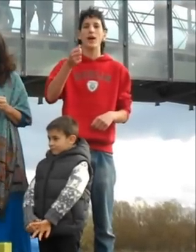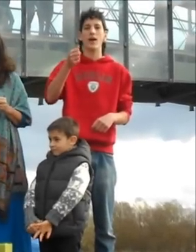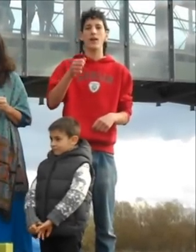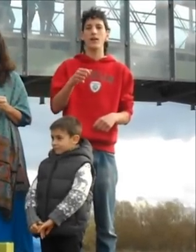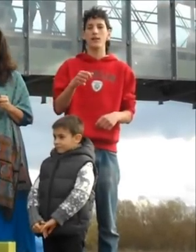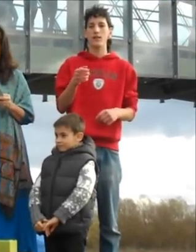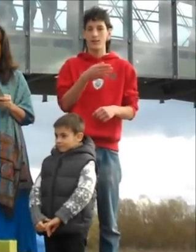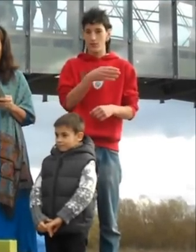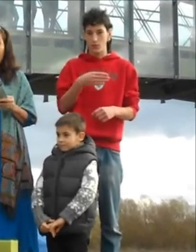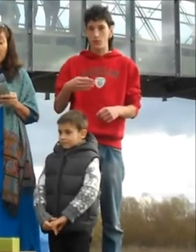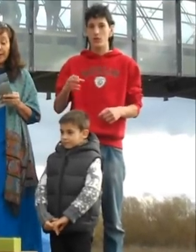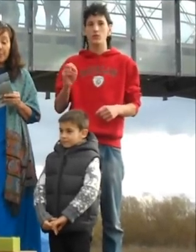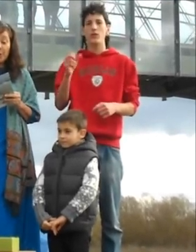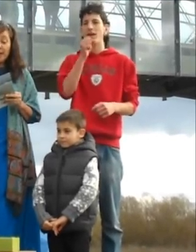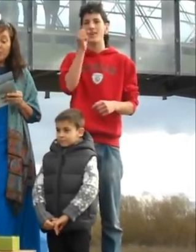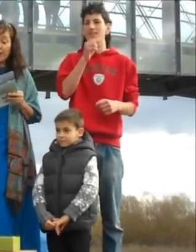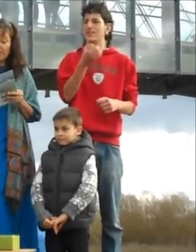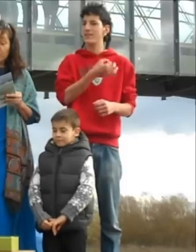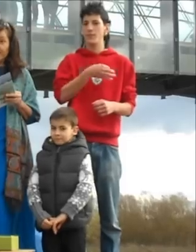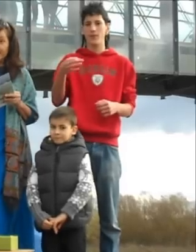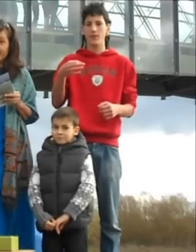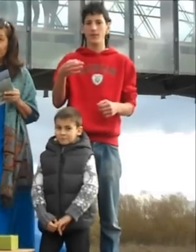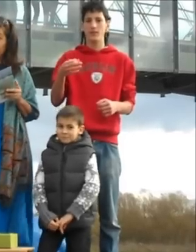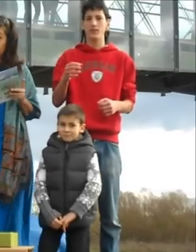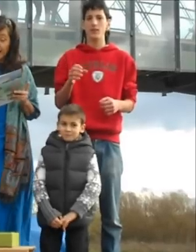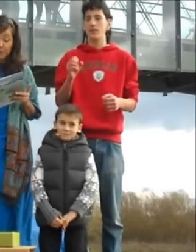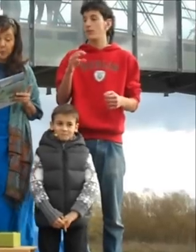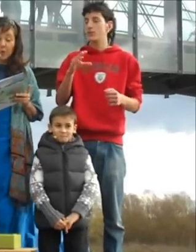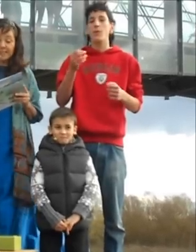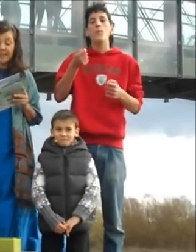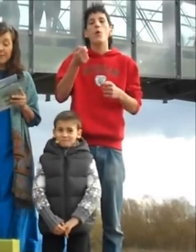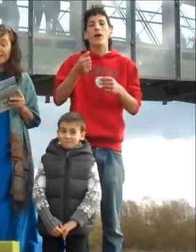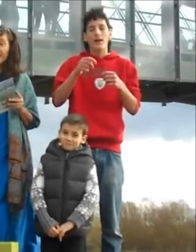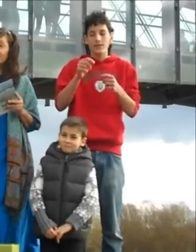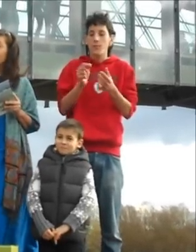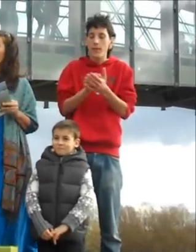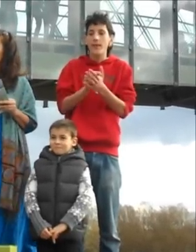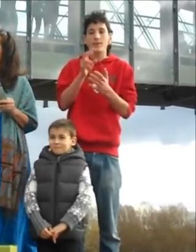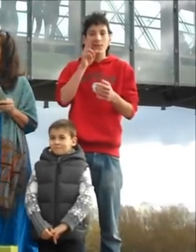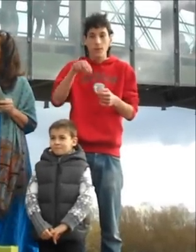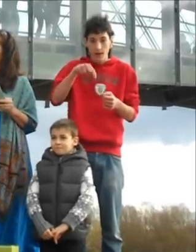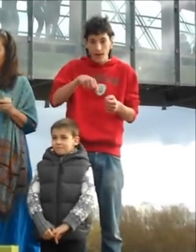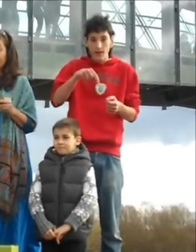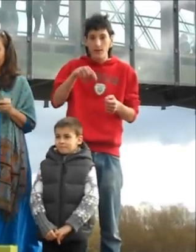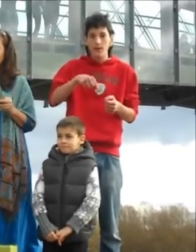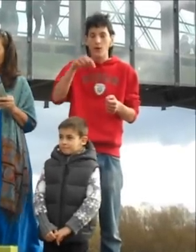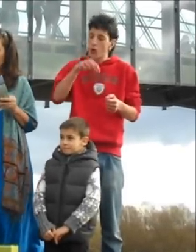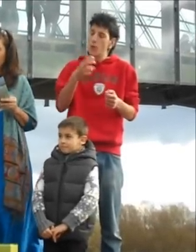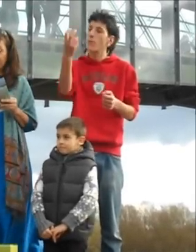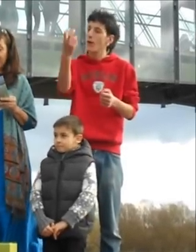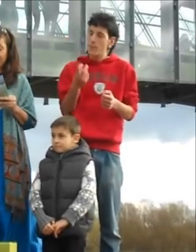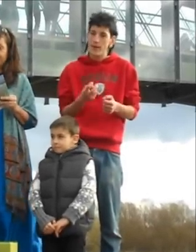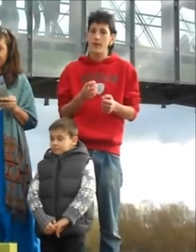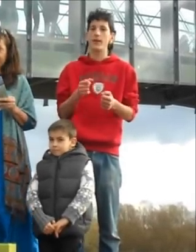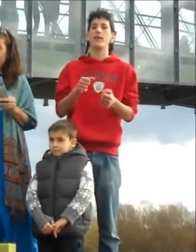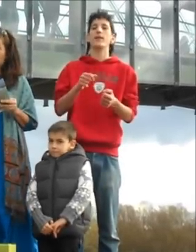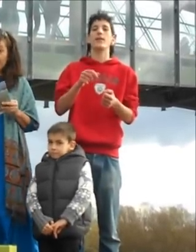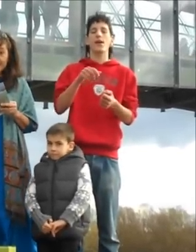cantante excelente. Aunque en pocas ocasiones en salburúa se la vea, hoy a la cita